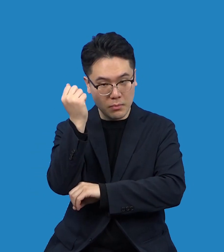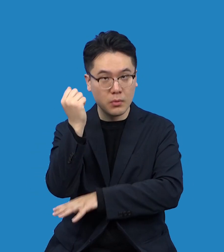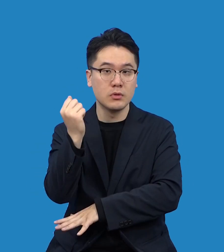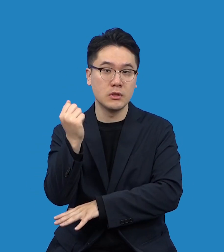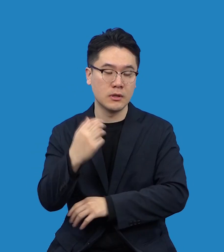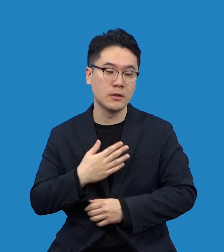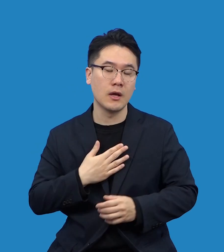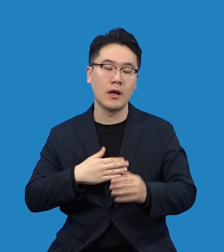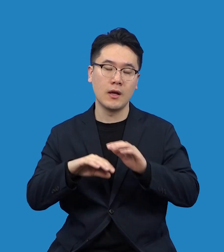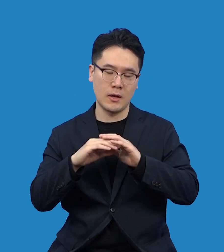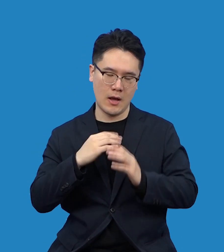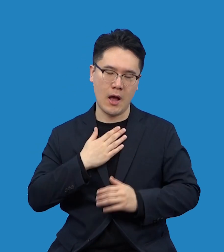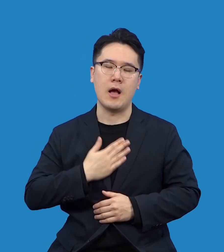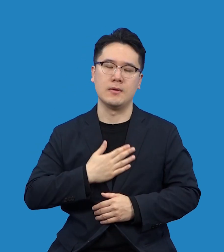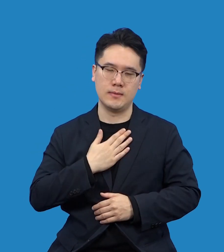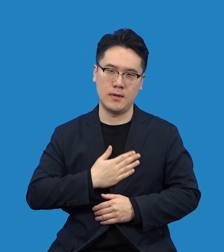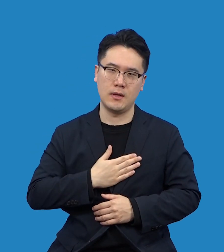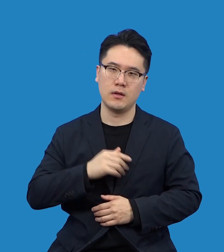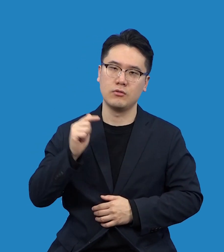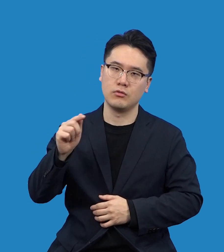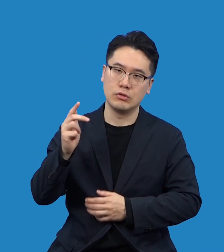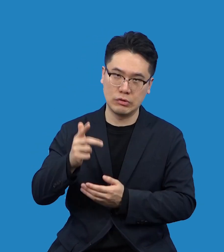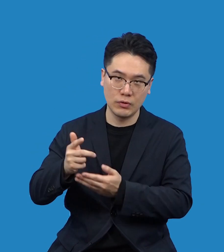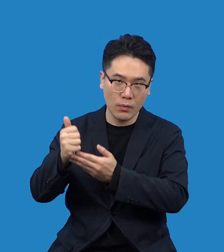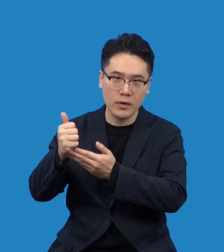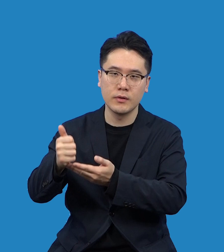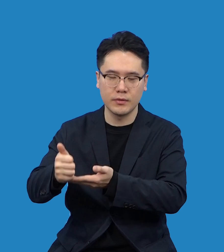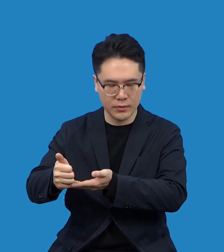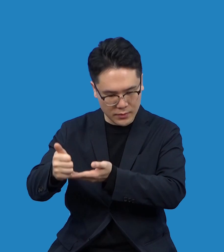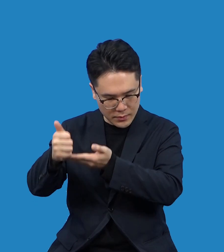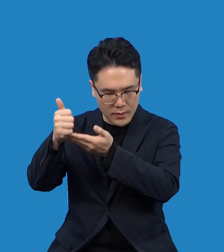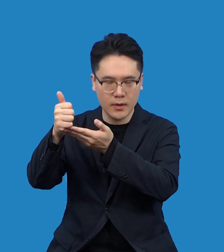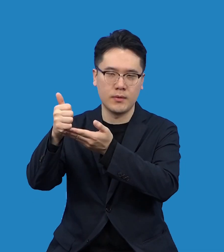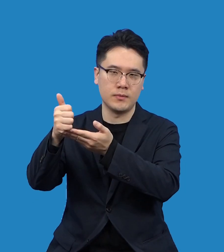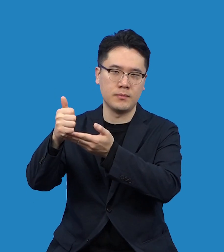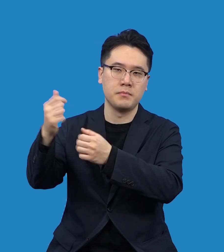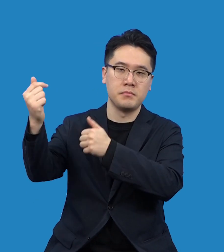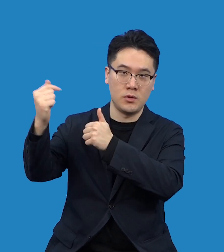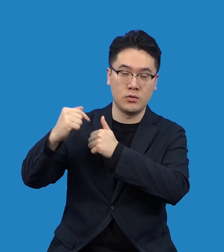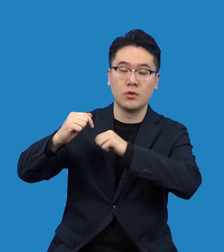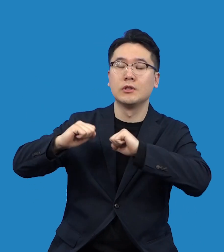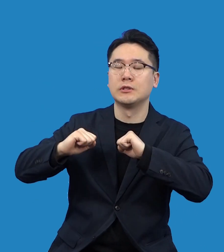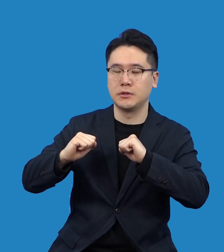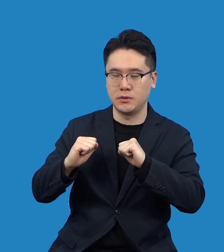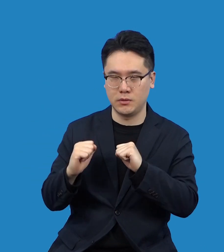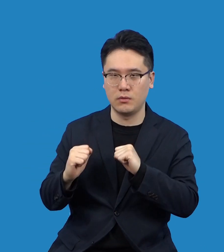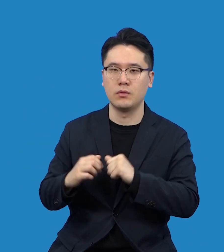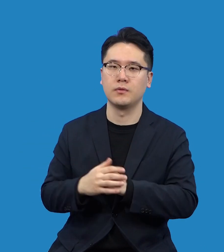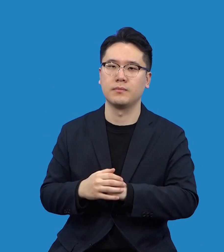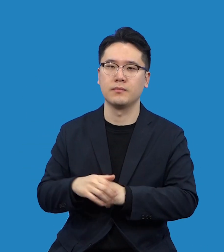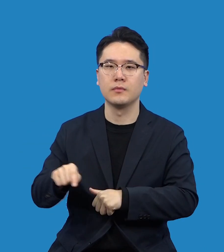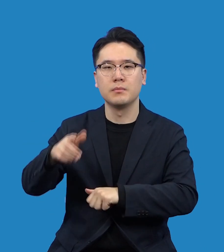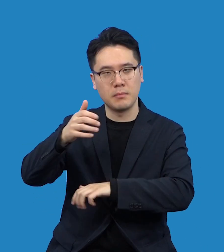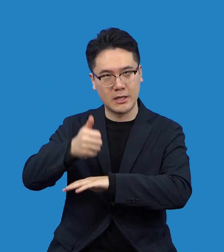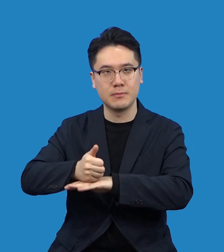내가 아는데 그것은 야훼를 경외하고 그의 명령을 지키는 것이다. 그의